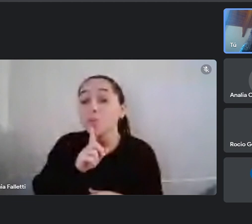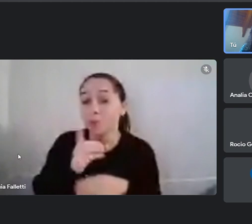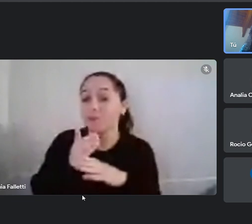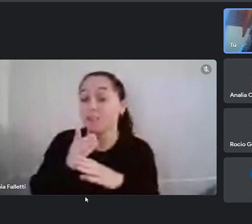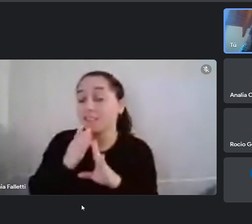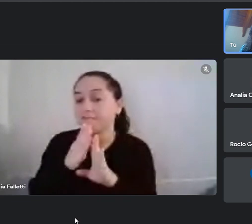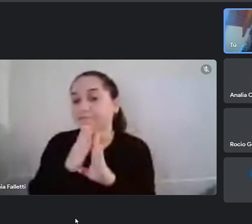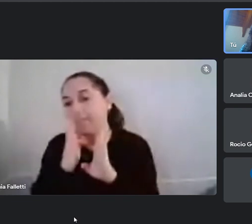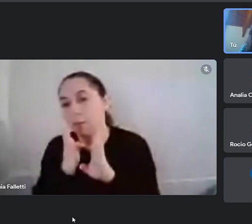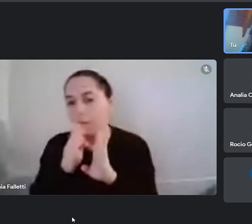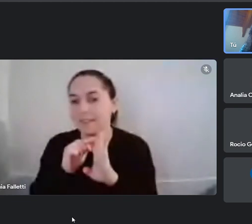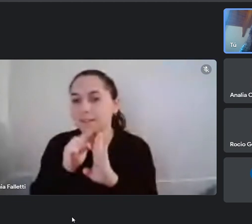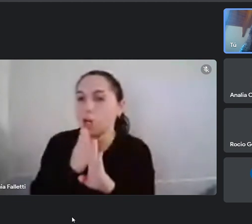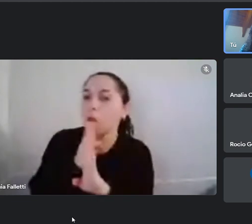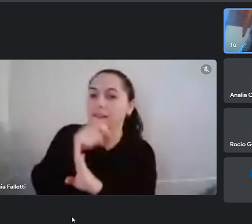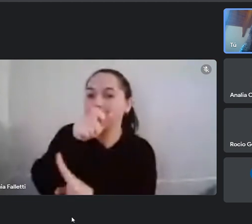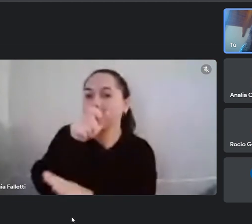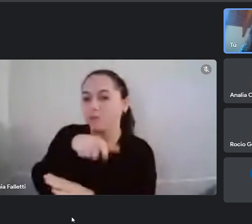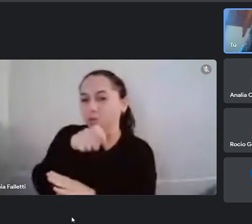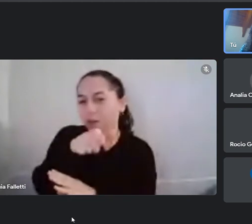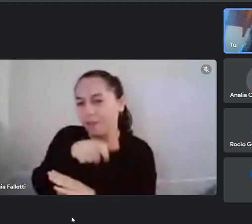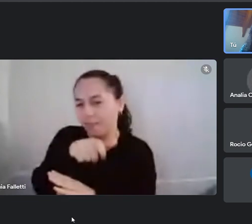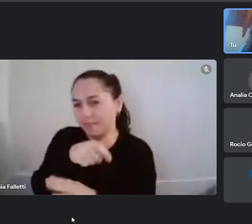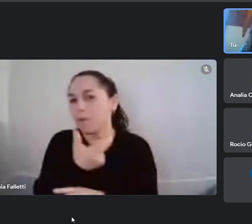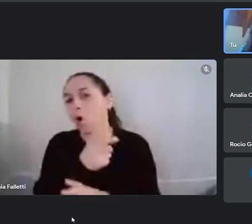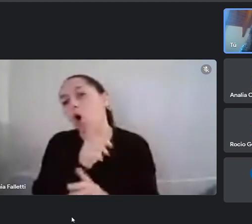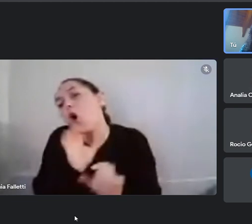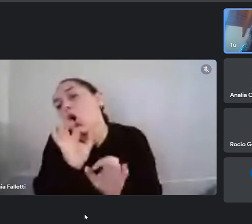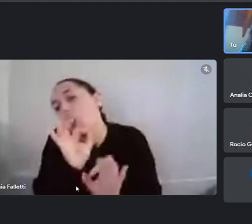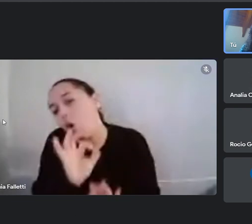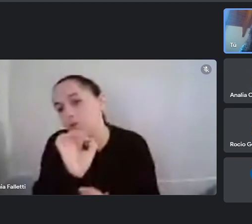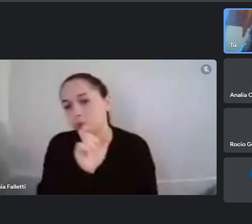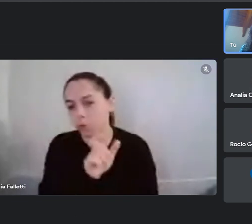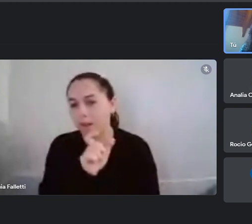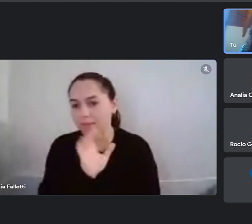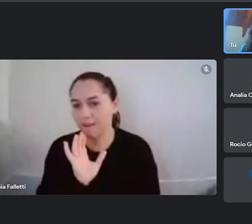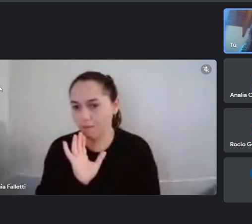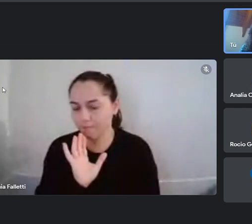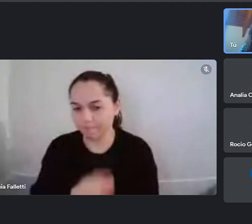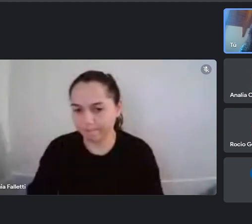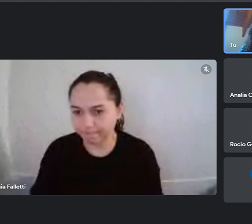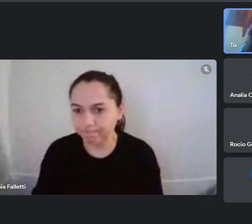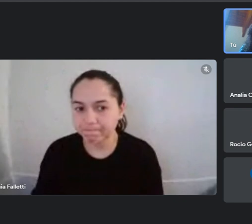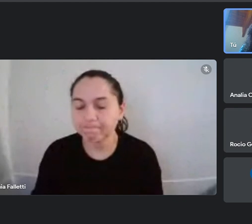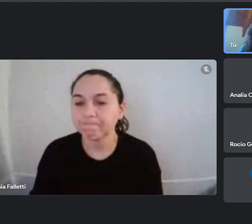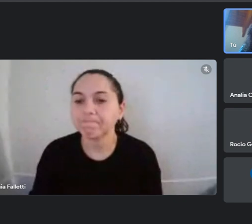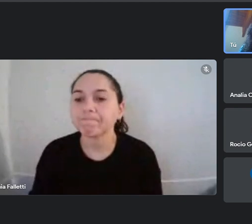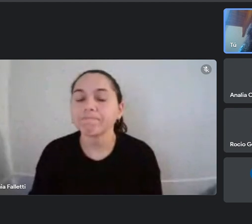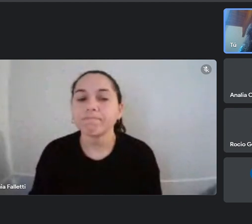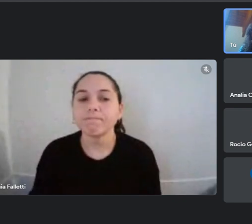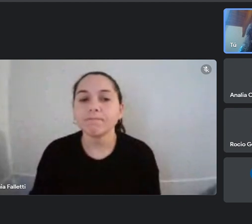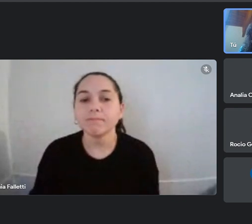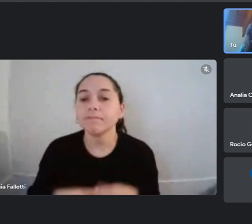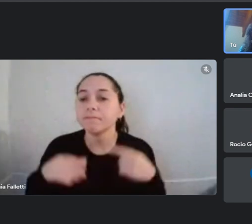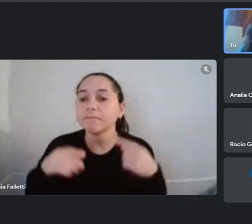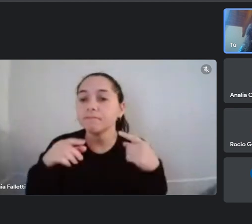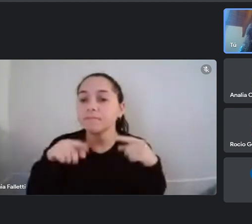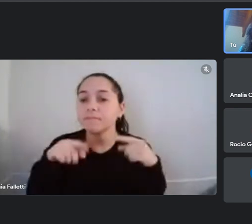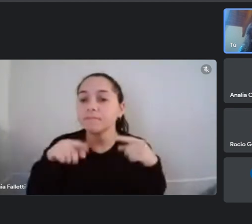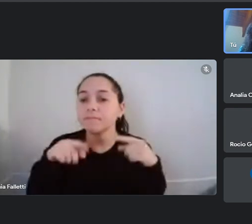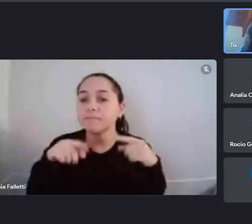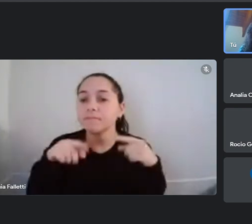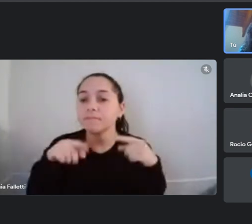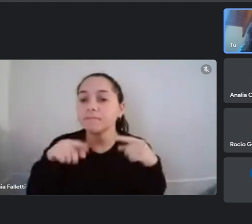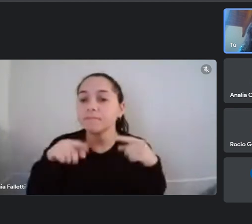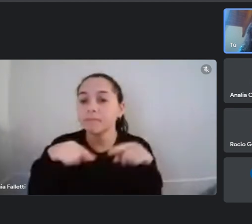o sustantivo. ¿Se acuerdan en este? Acá estaba como ING, como premodificador, pero era como